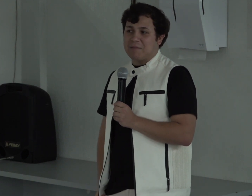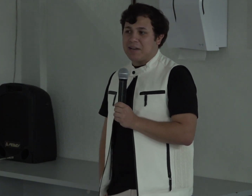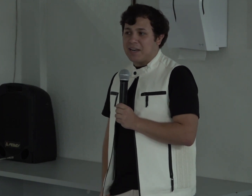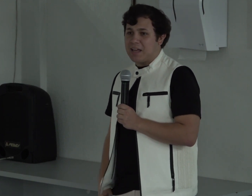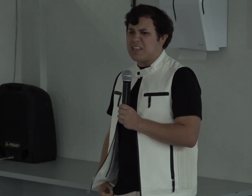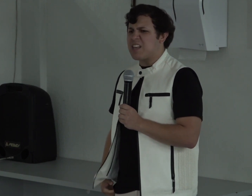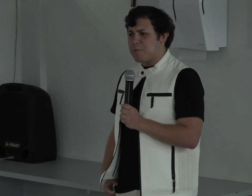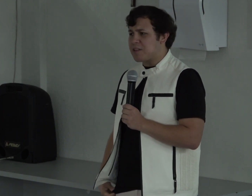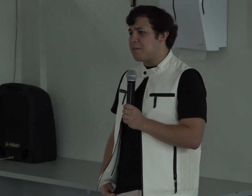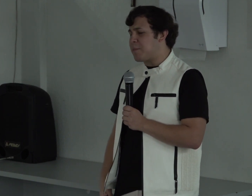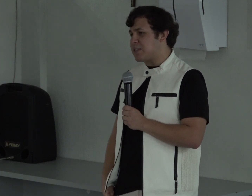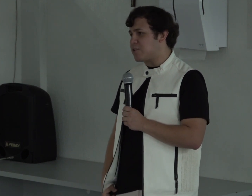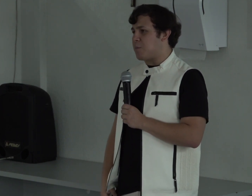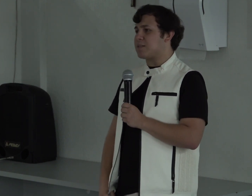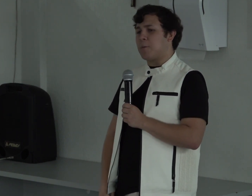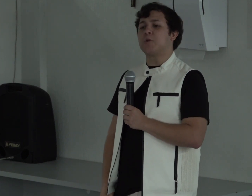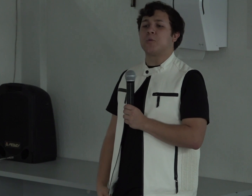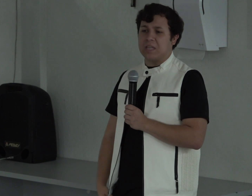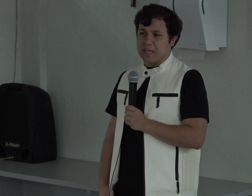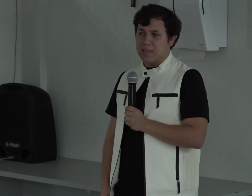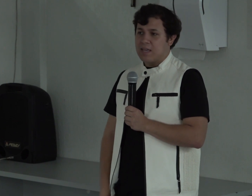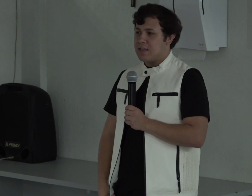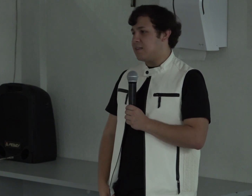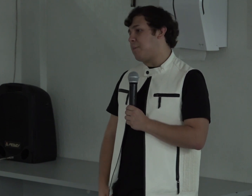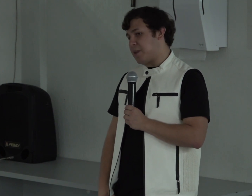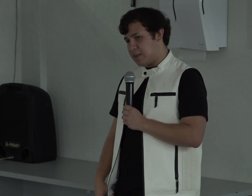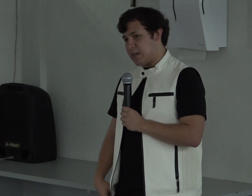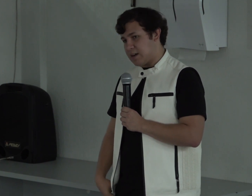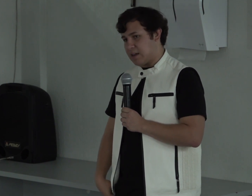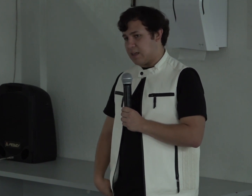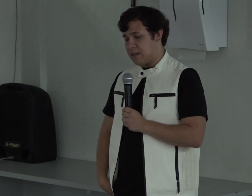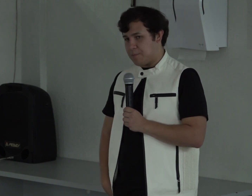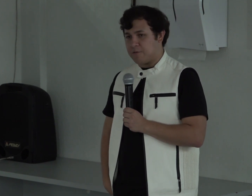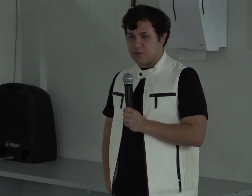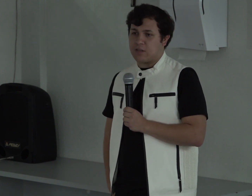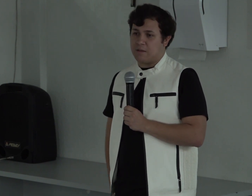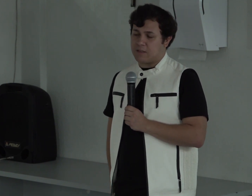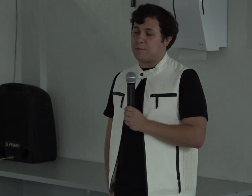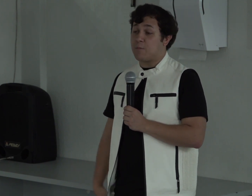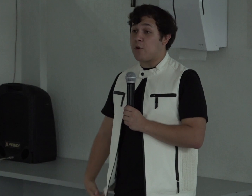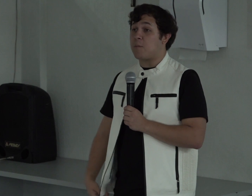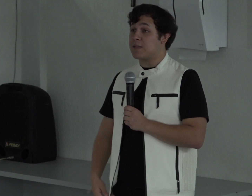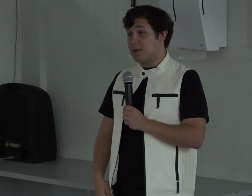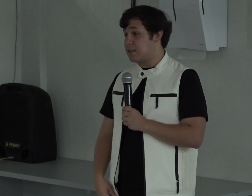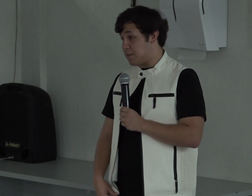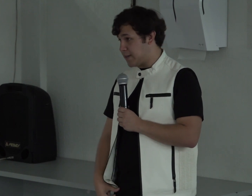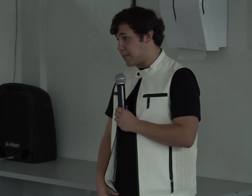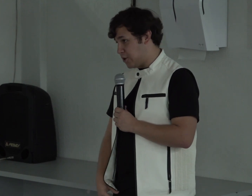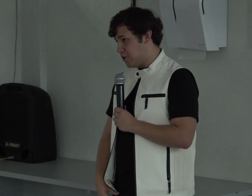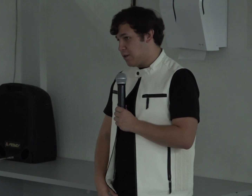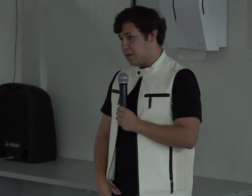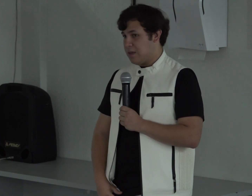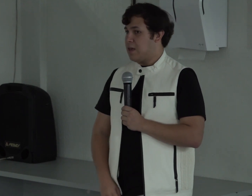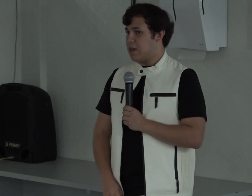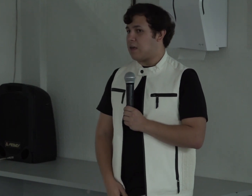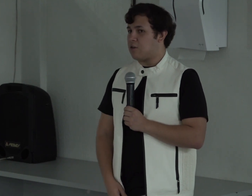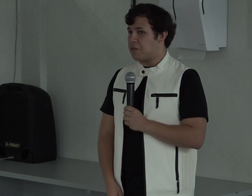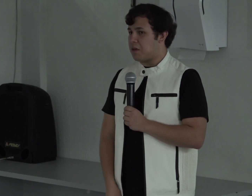manera. Y ya después se me presentó más la oportunidad de aprender y profesionalizarme un poco más en la interpretación. Y yo dije, pues